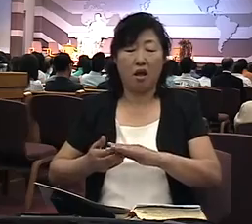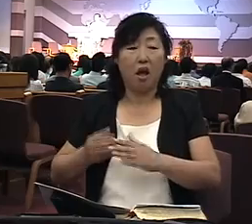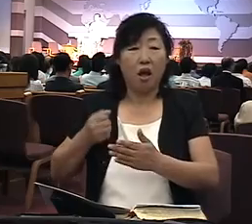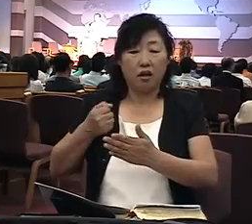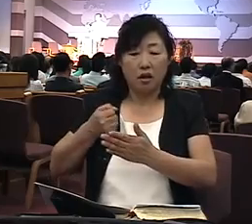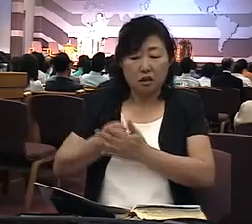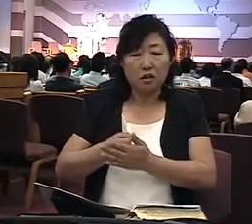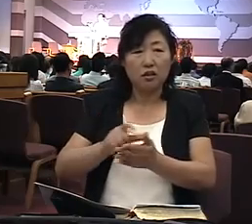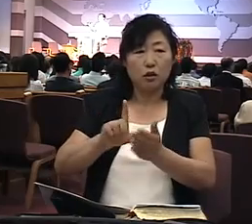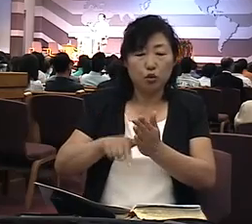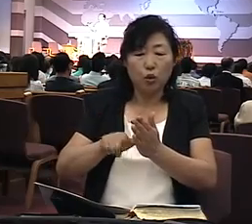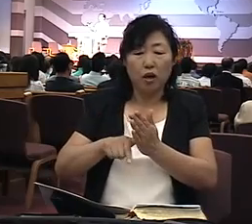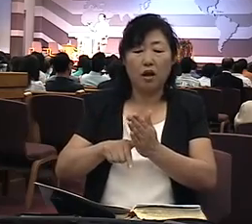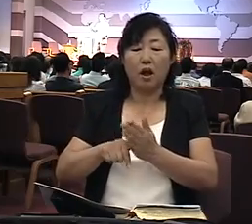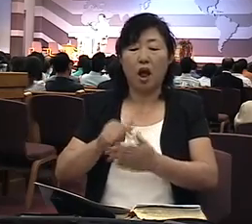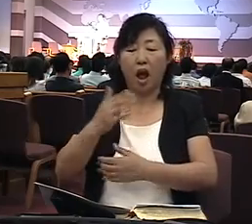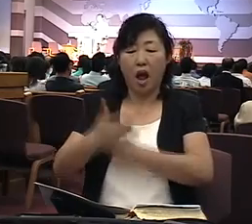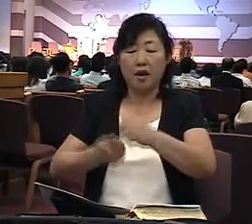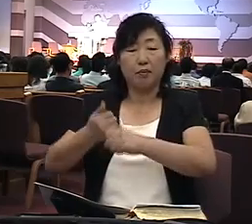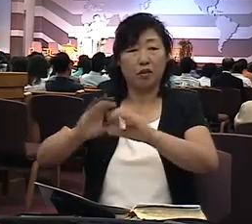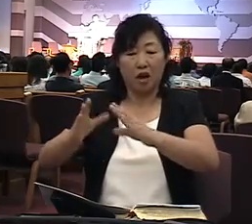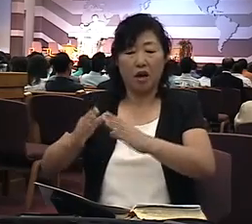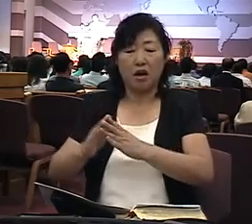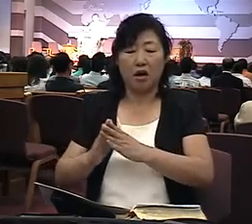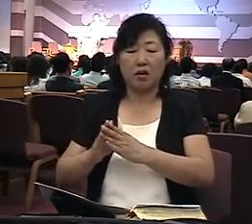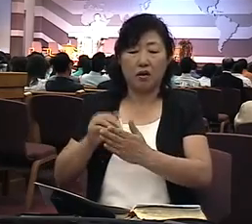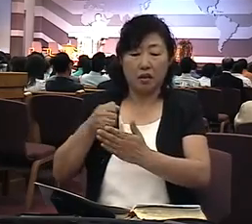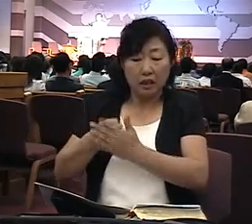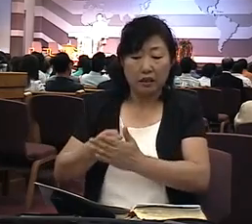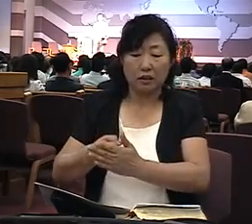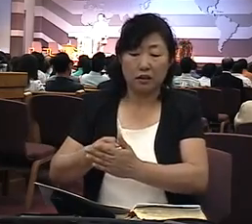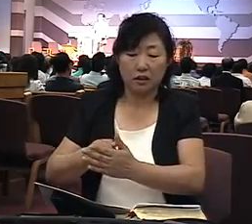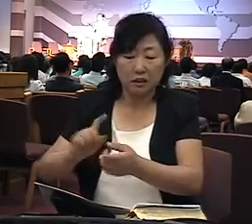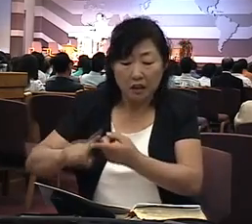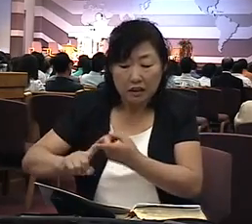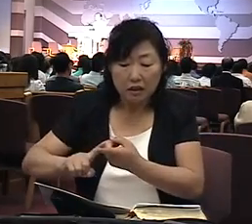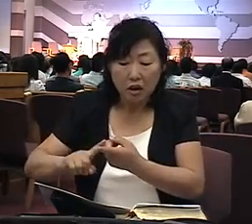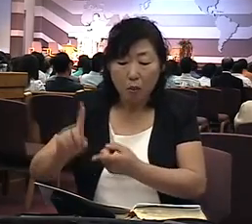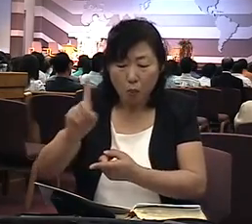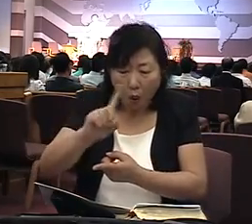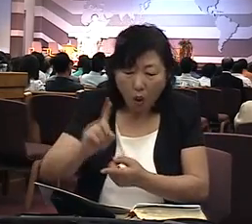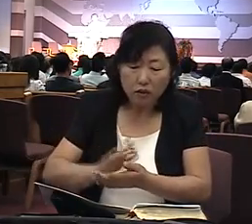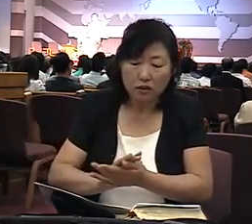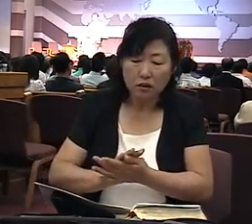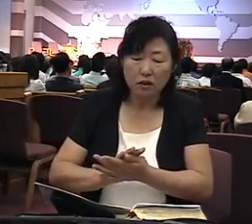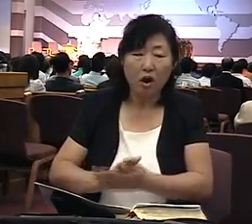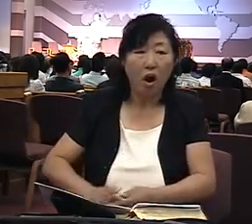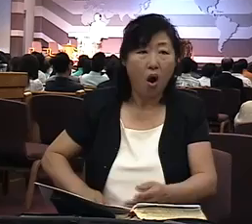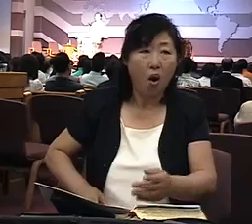결정적인 순간 하나님의 나라를 위해 difference maker, 무엇인가 브레이크를 할 수 있는